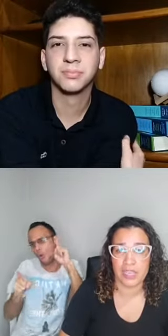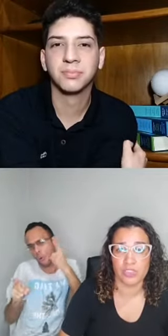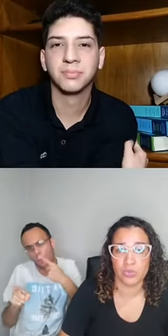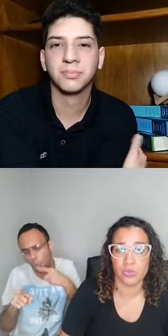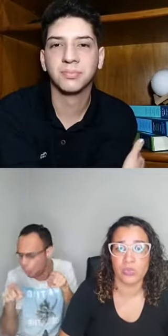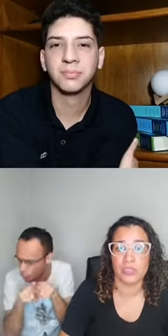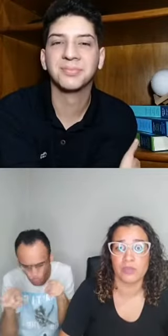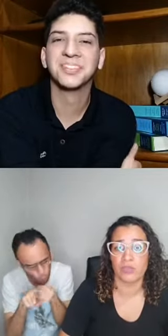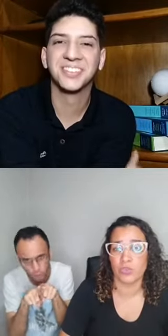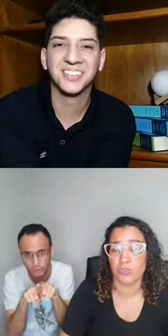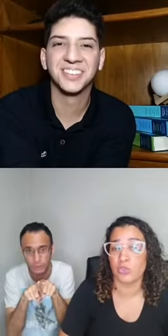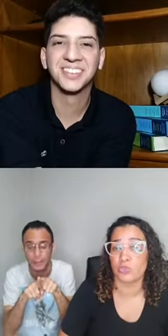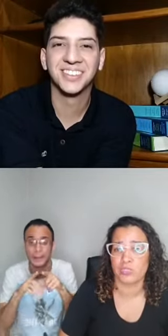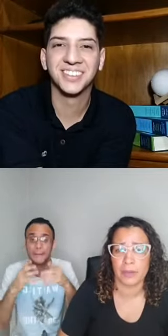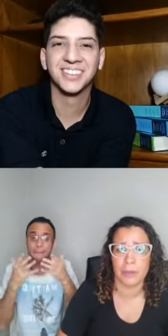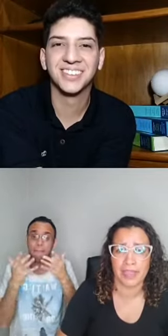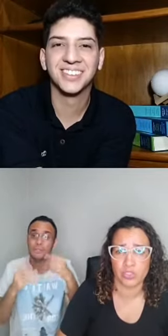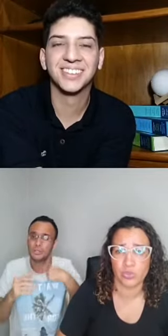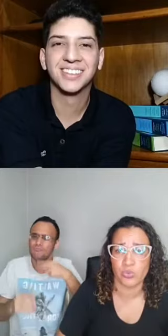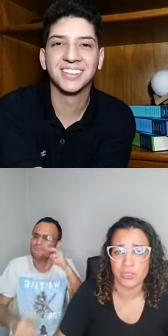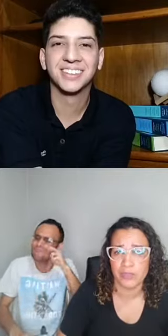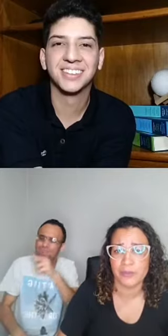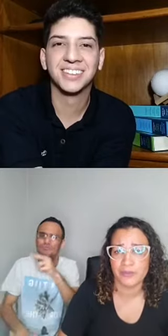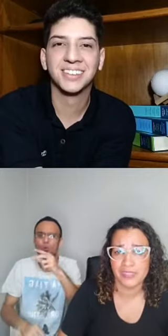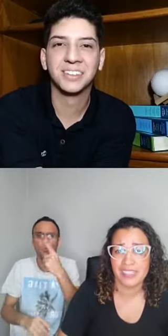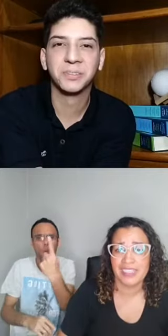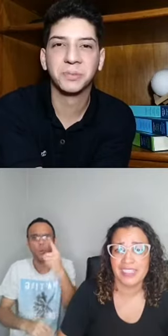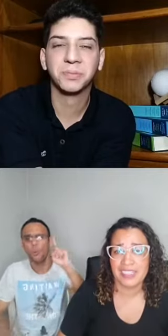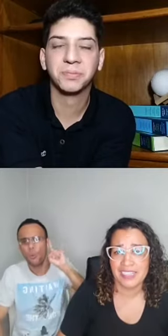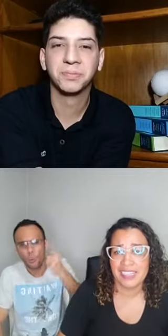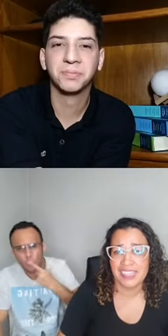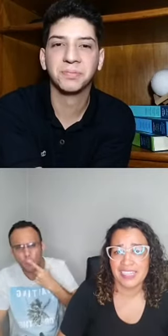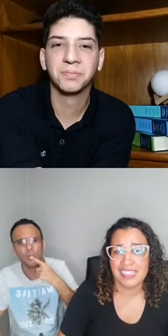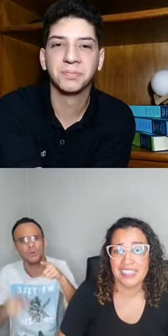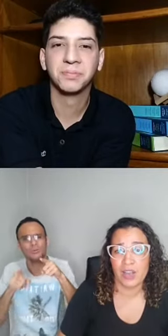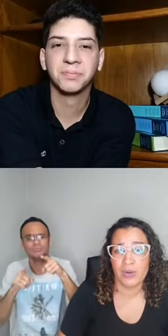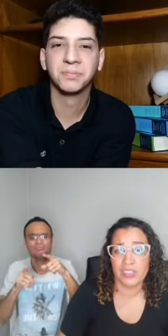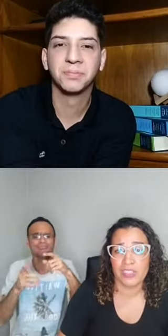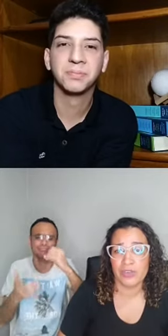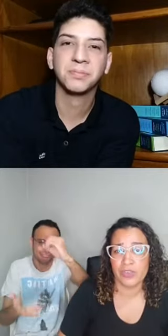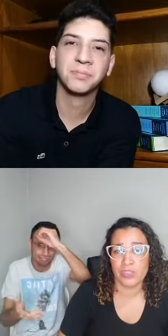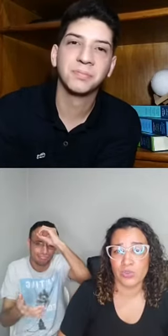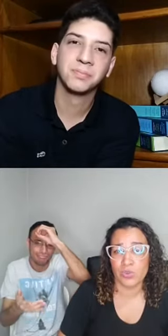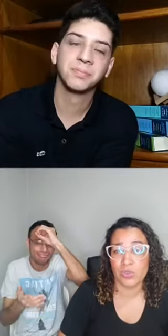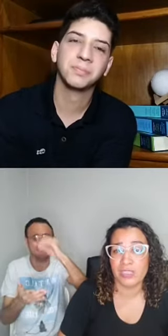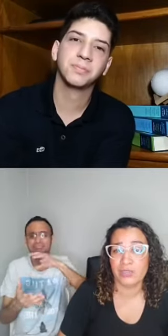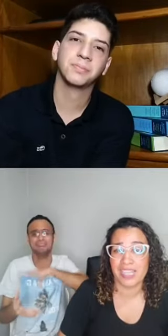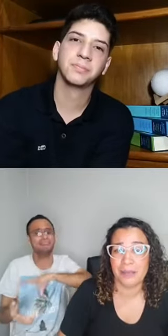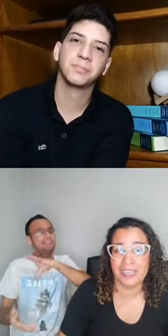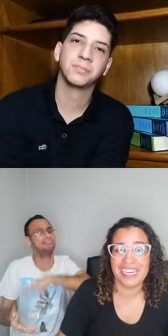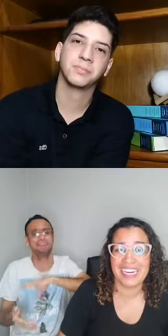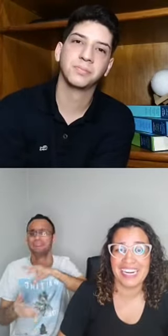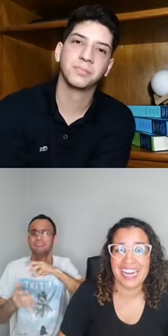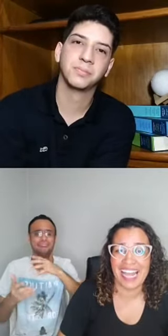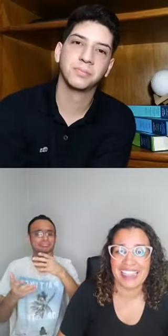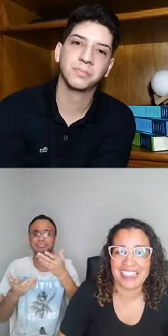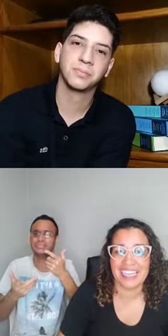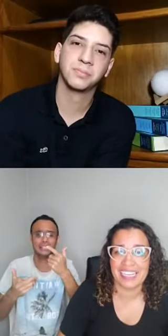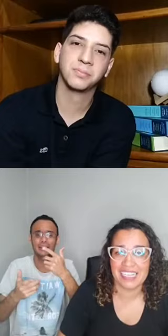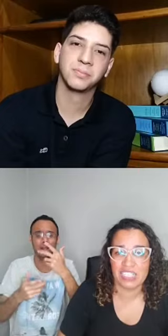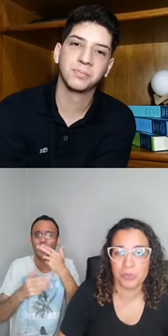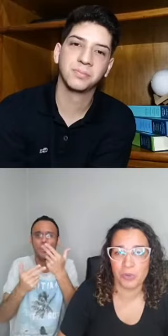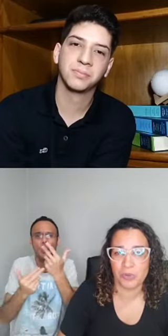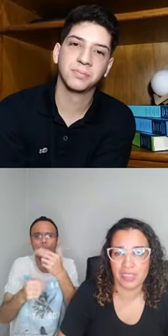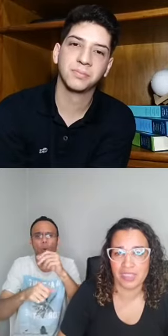coisas, me ajuda, outros também me ajudam. Então, às vezes eu via surdo que não sabia